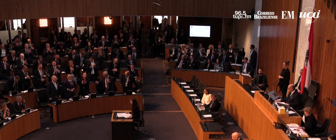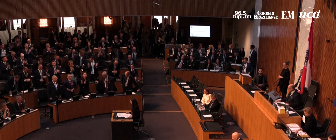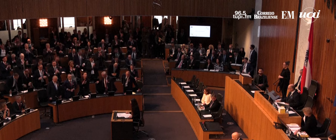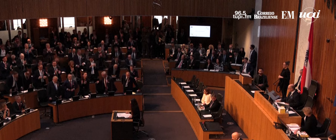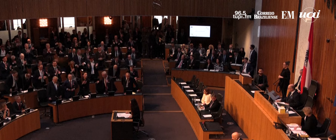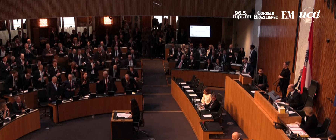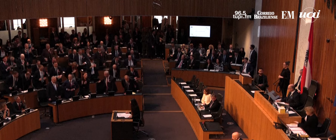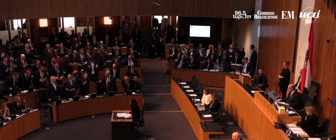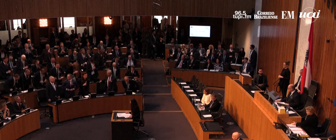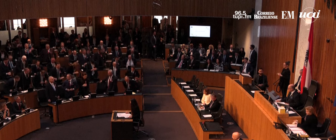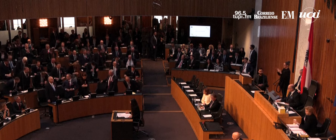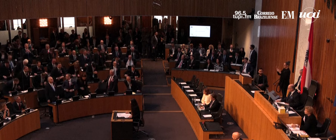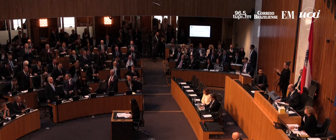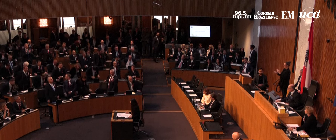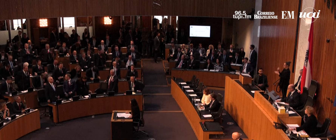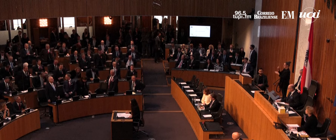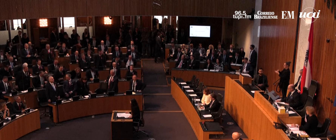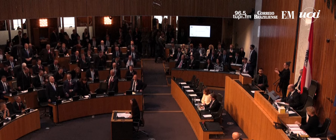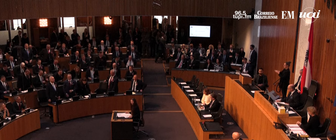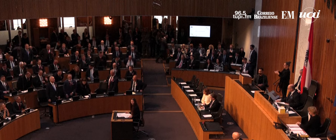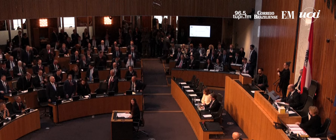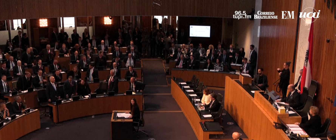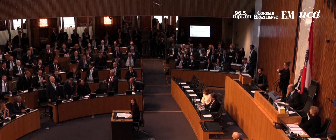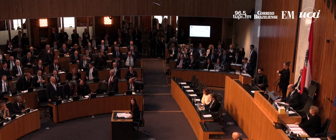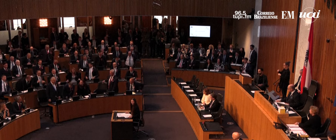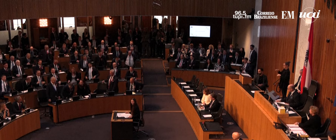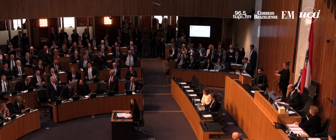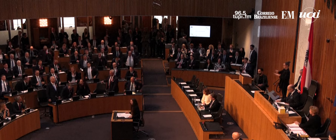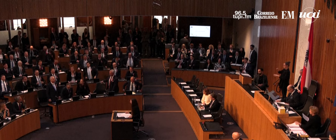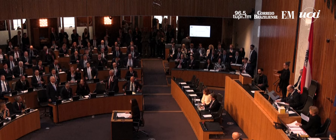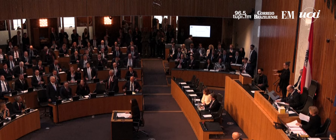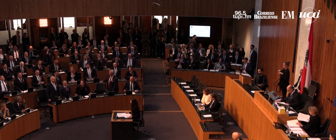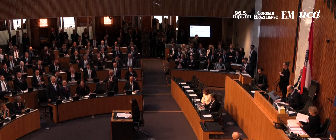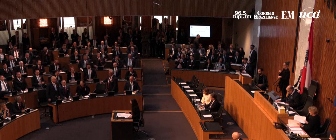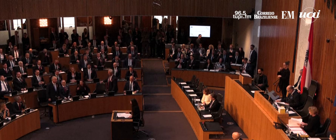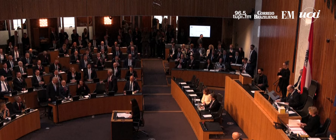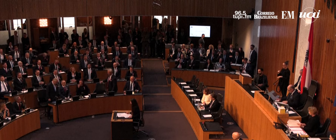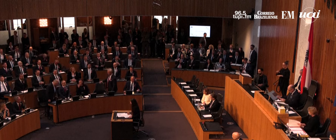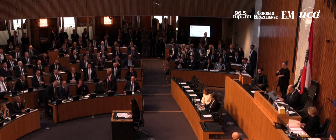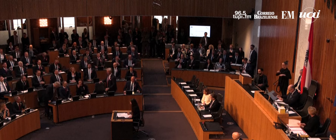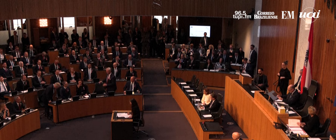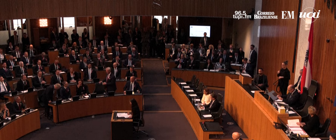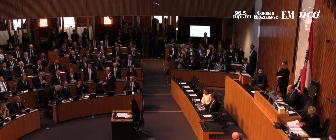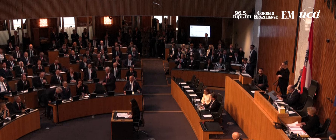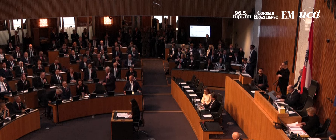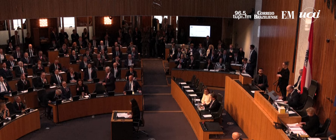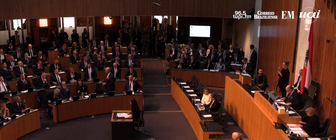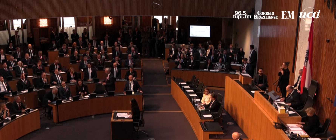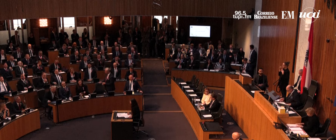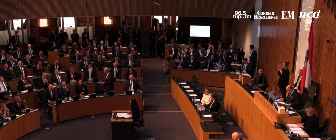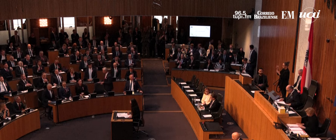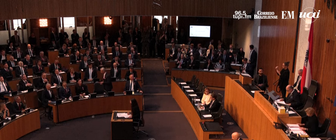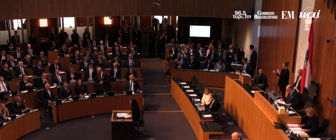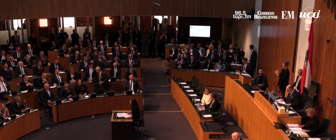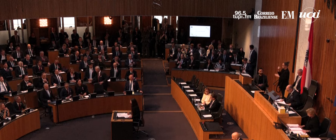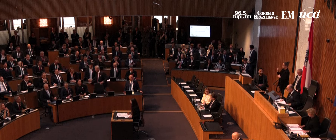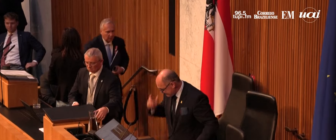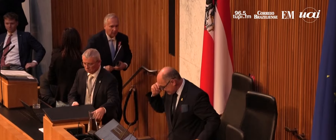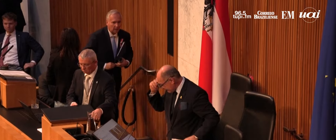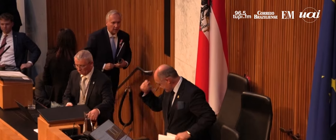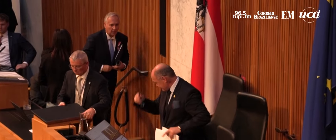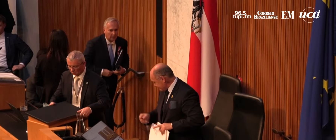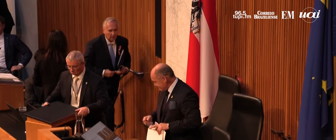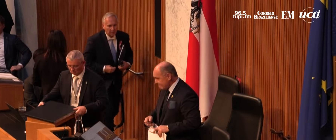eleição ocorre após a vitória histórica do Partido Austríaco da Liberdade nas eleições legislativas do fim de setembro. Rosenkranz foi eleito por